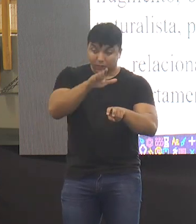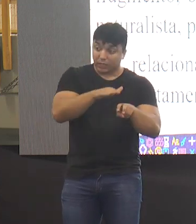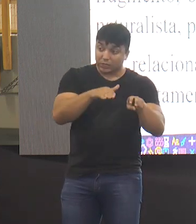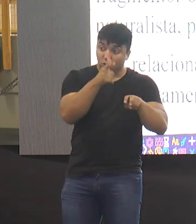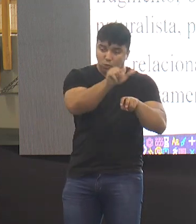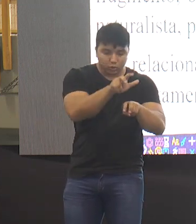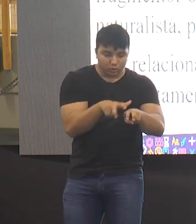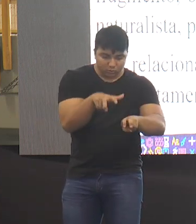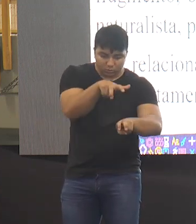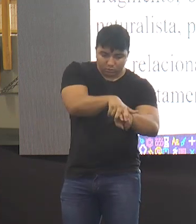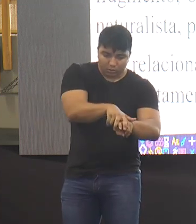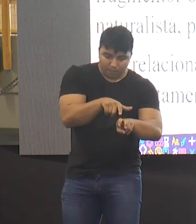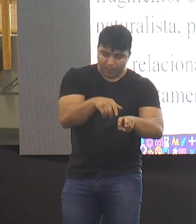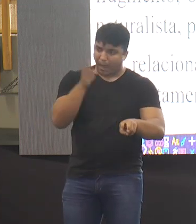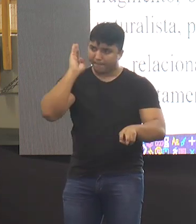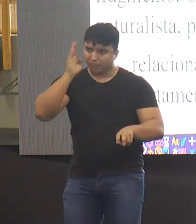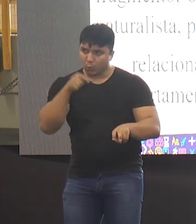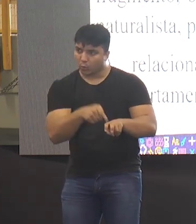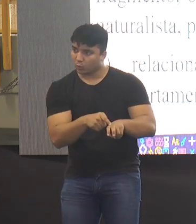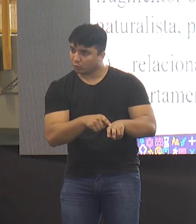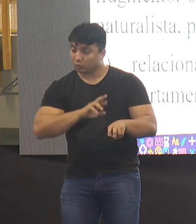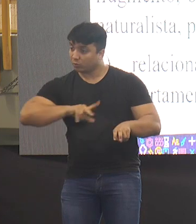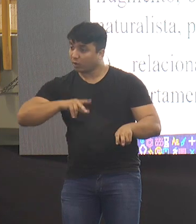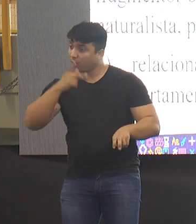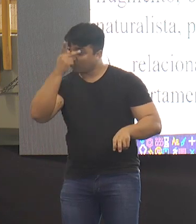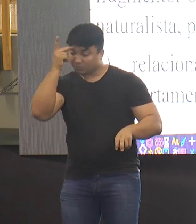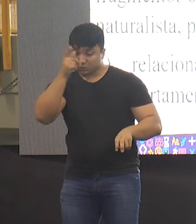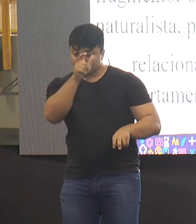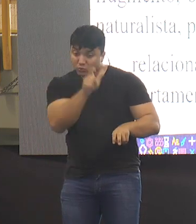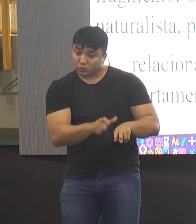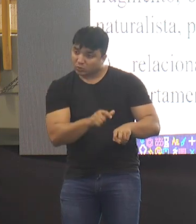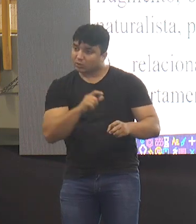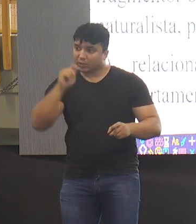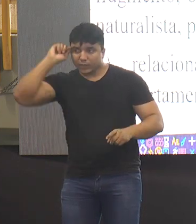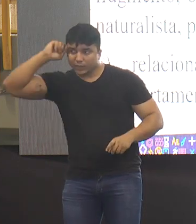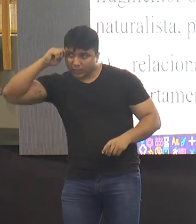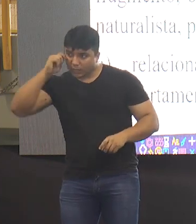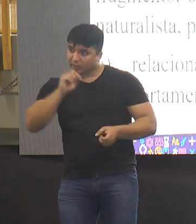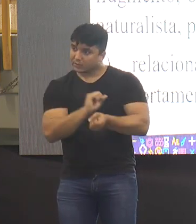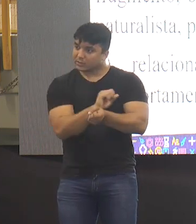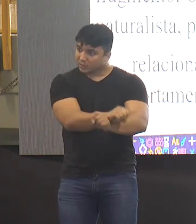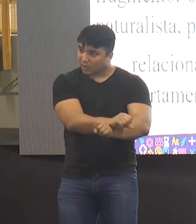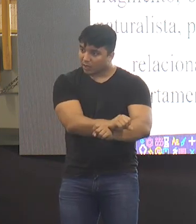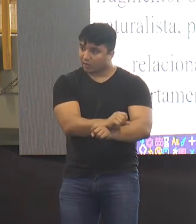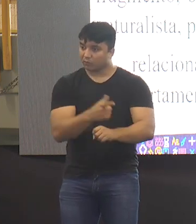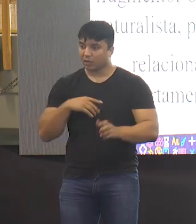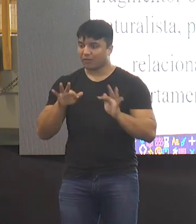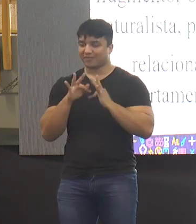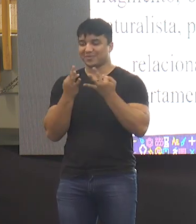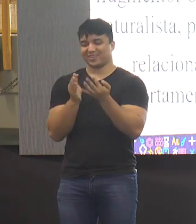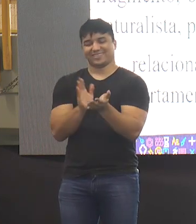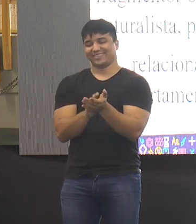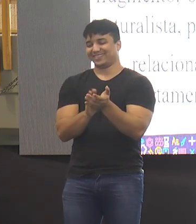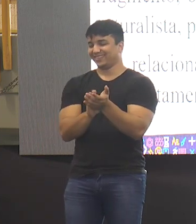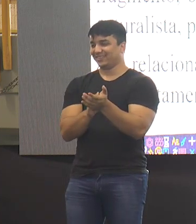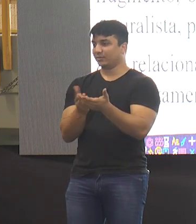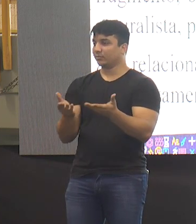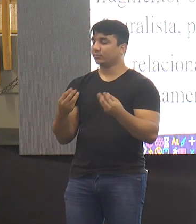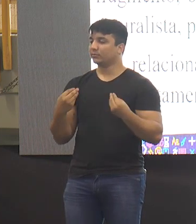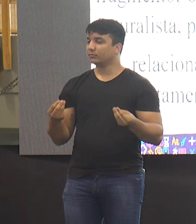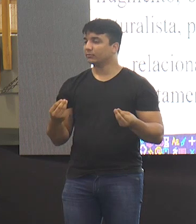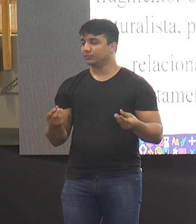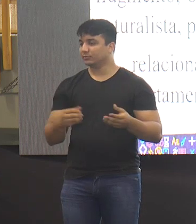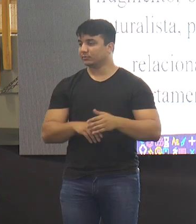outra como um burro, porque essa outra era negra e escrava, a família aplaudia.